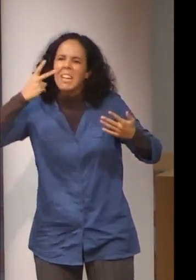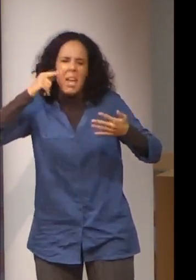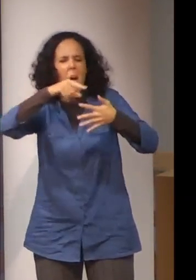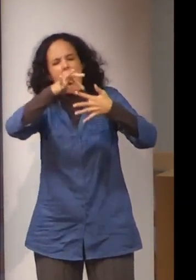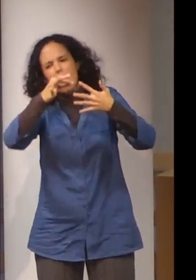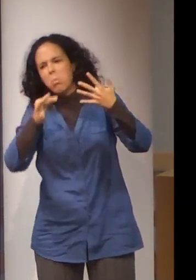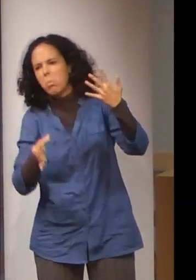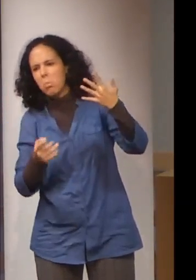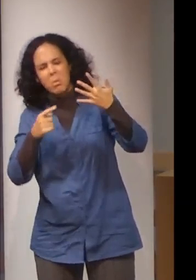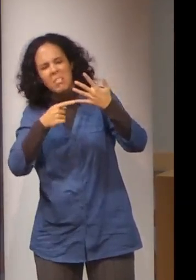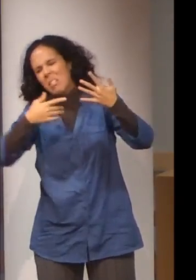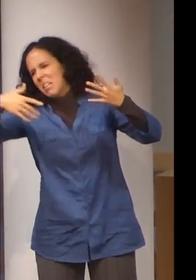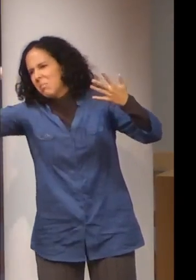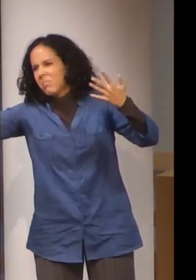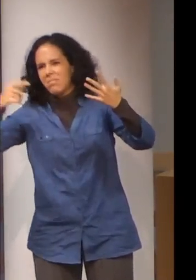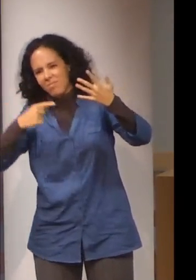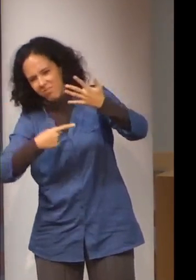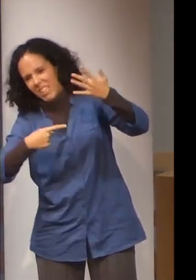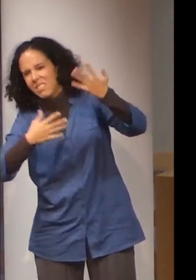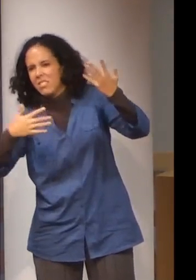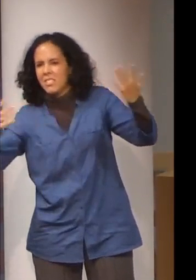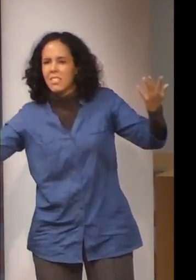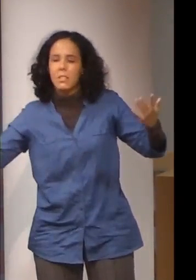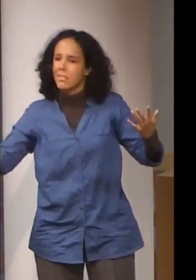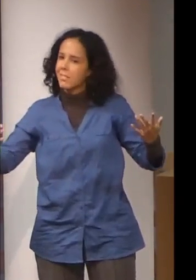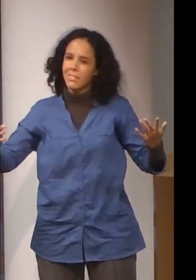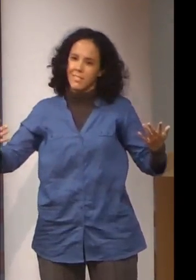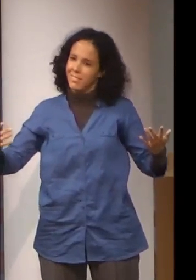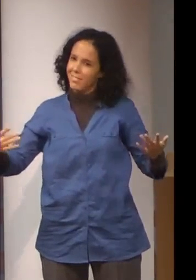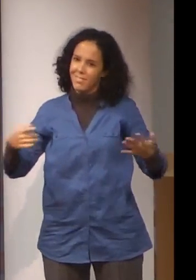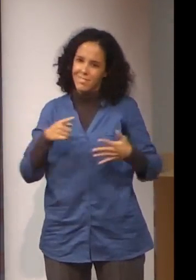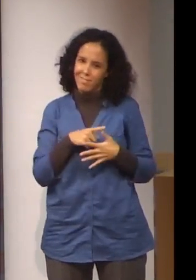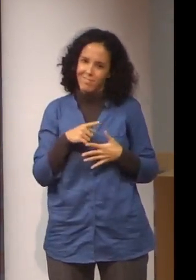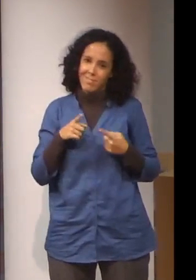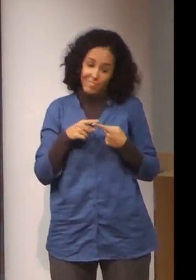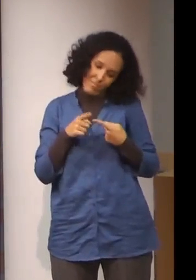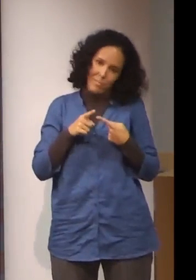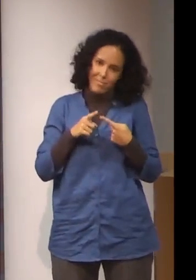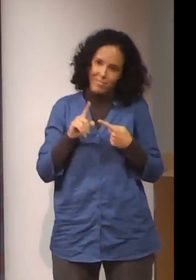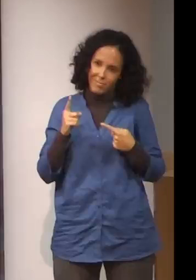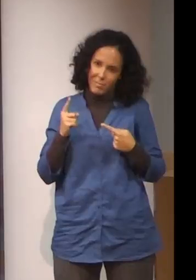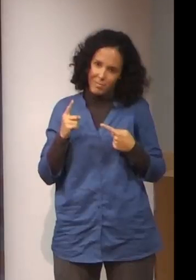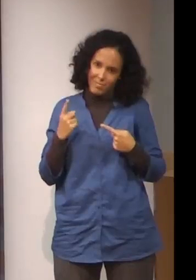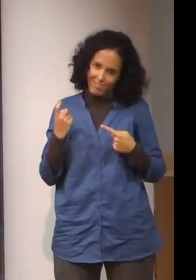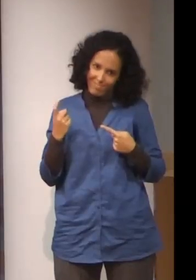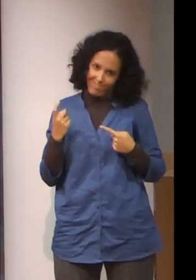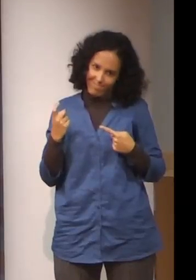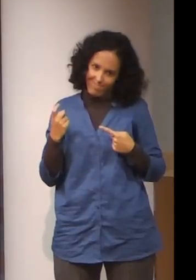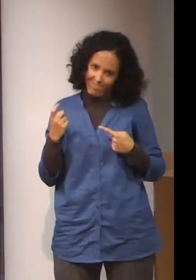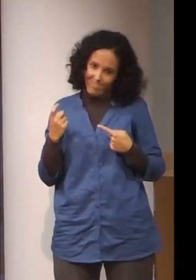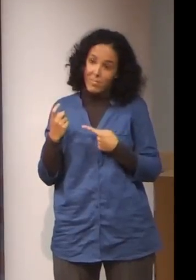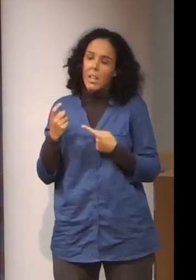no le damos la importancia necesaria que tiene en la adquisición del lenguaje en una edad temprana, ¿no? Cuando